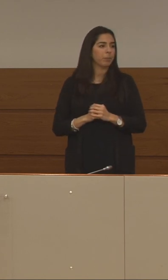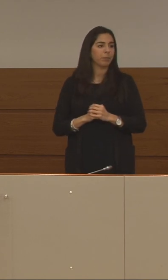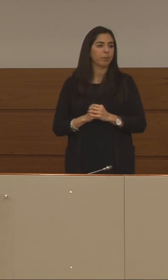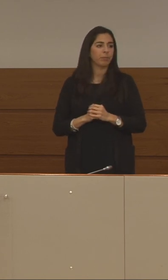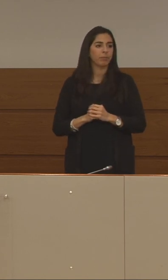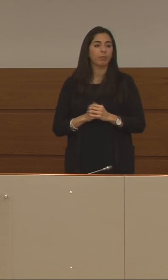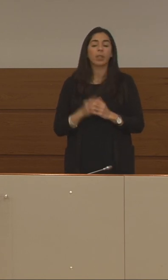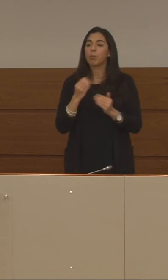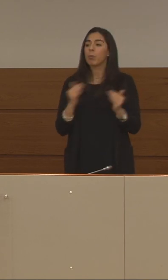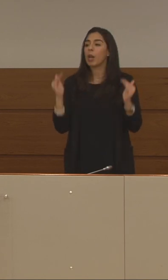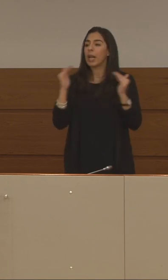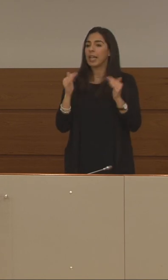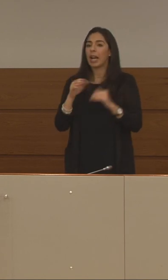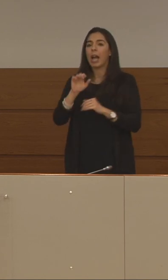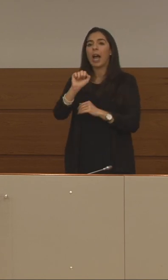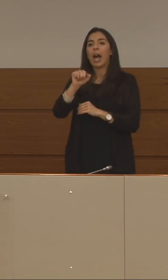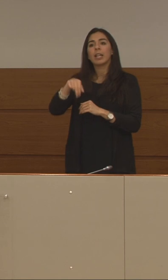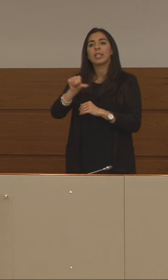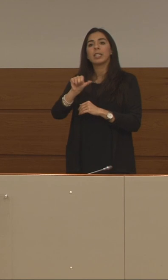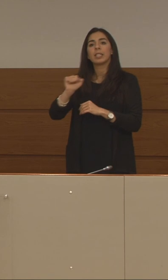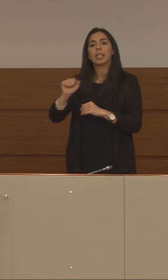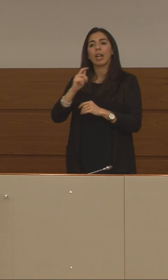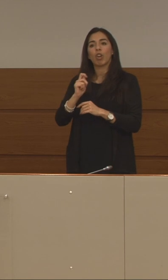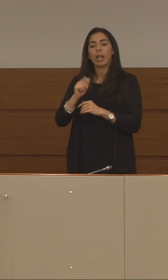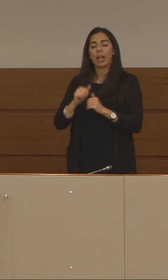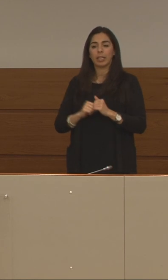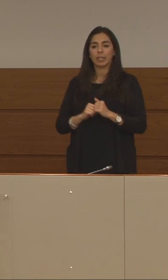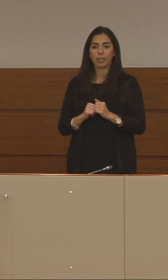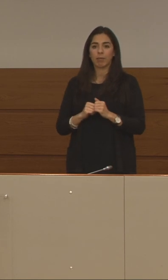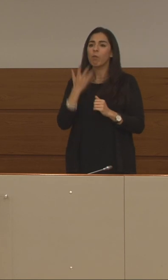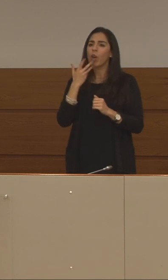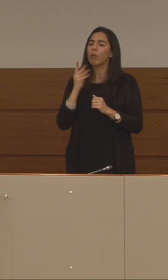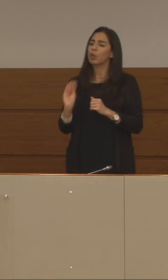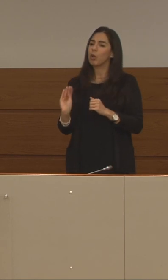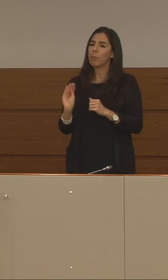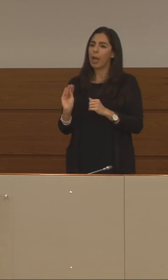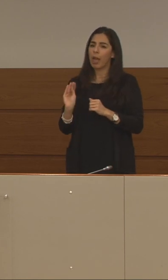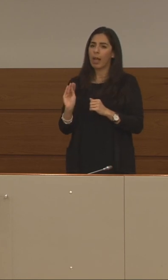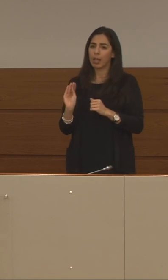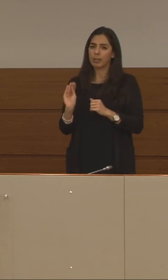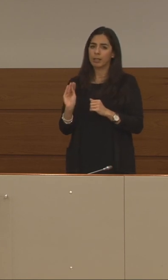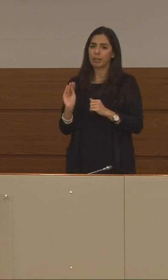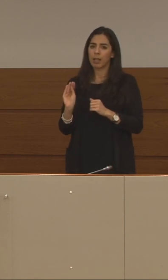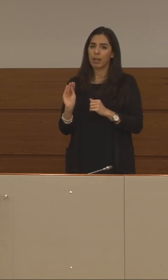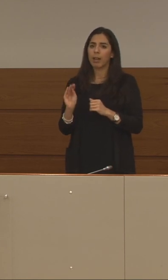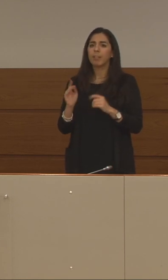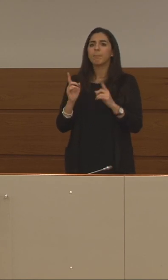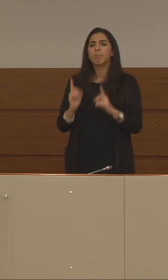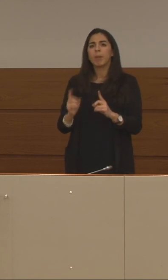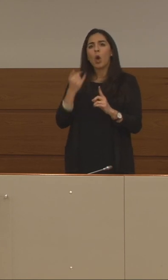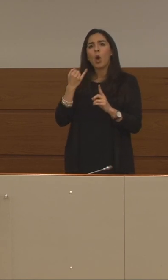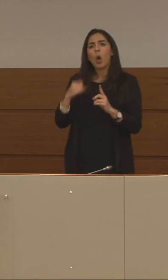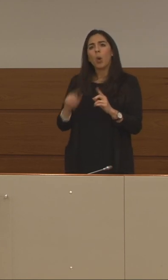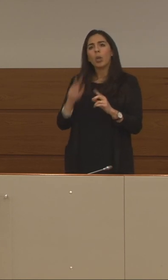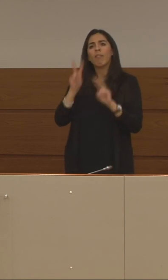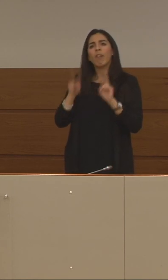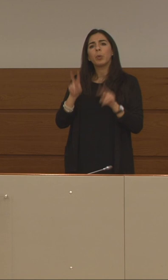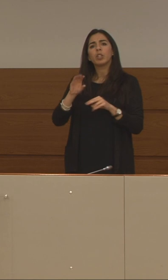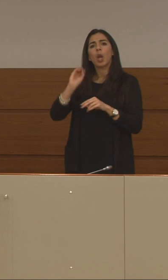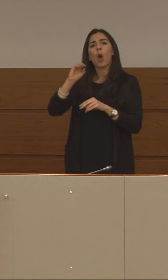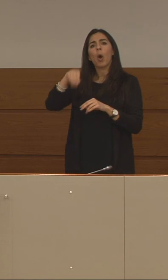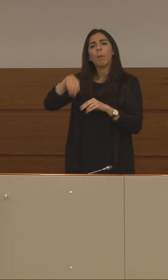da matteo guidelli dell'ansa volevo chiedere se anche alla luce dell'ultima valutazione dello mse da quanto non hanno